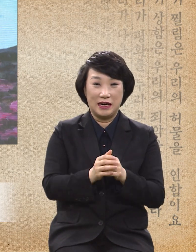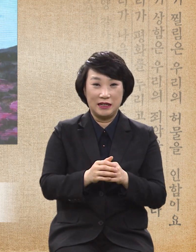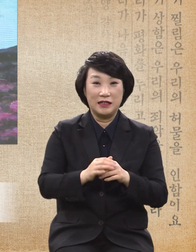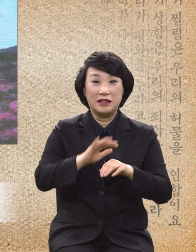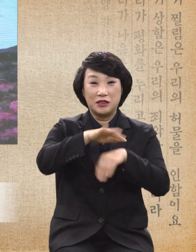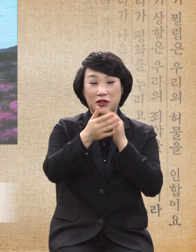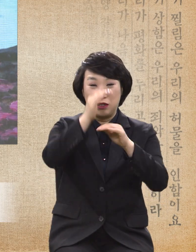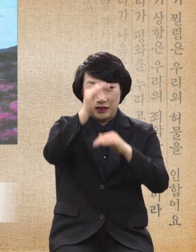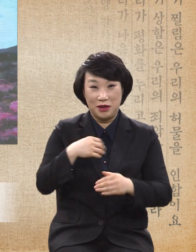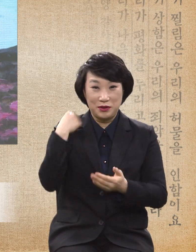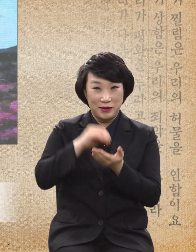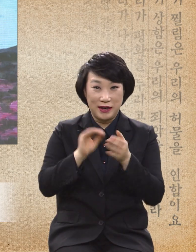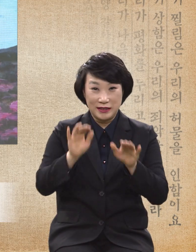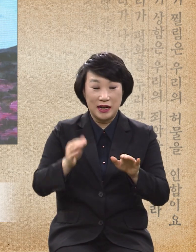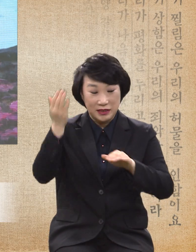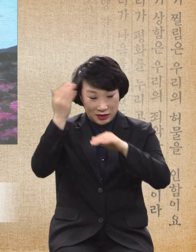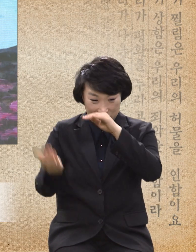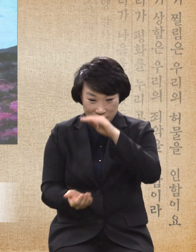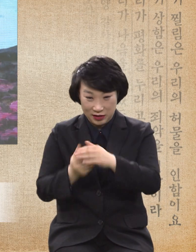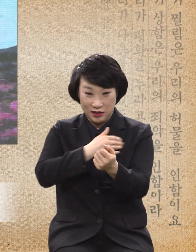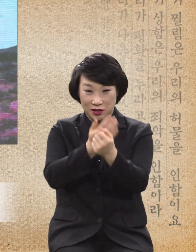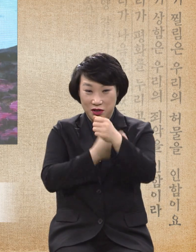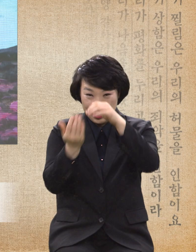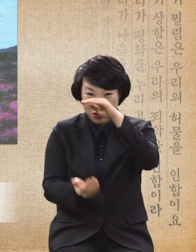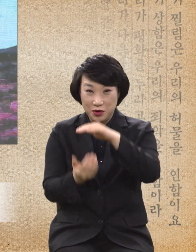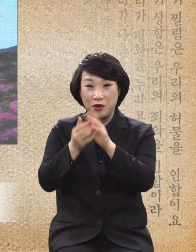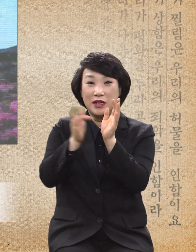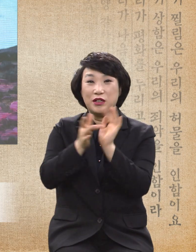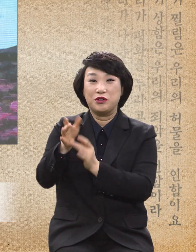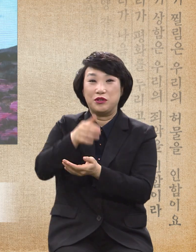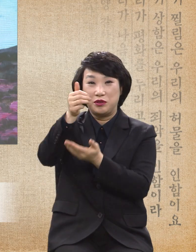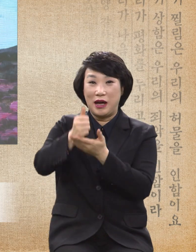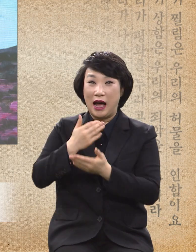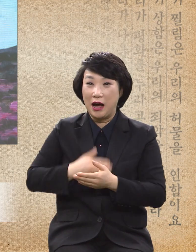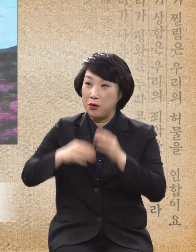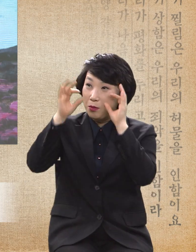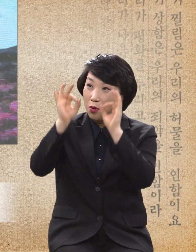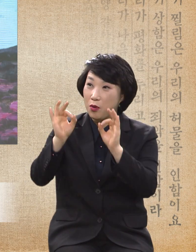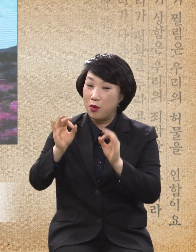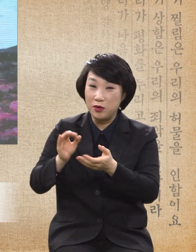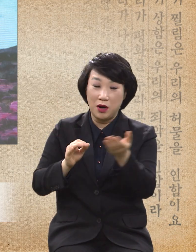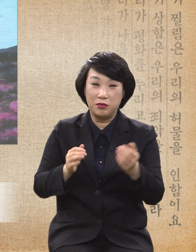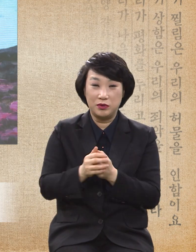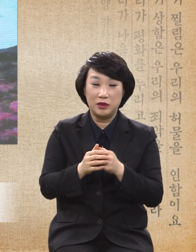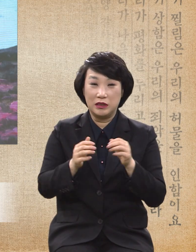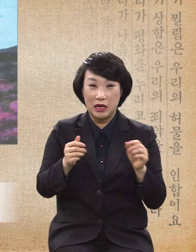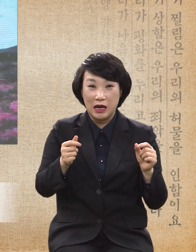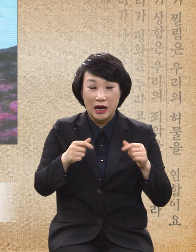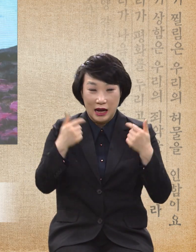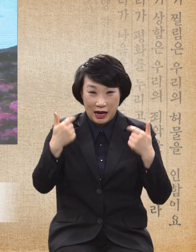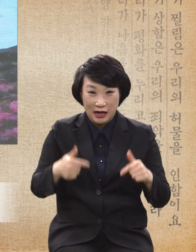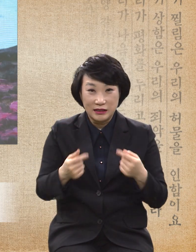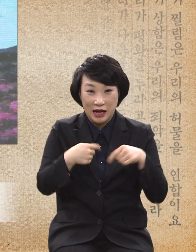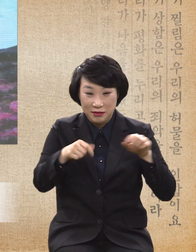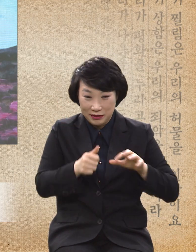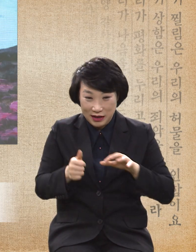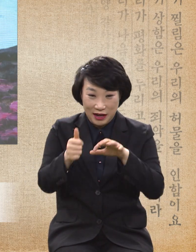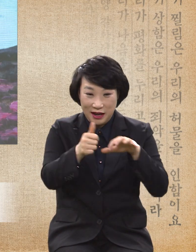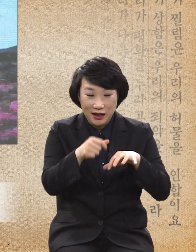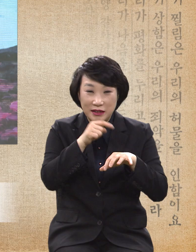예수 그리스도가 예수 그리스도를 알고 보고 아주 곁에서